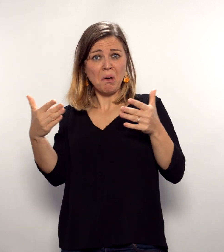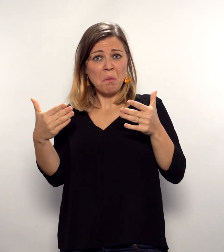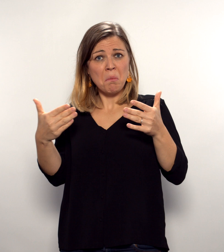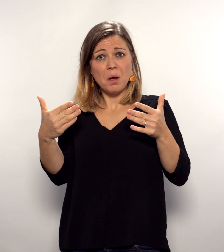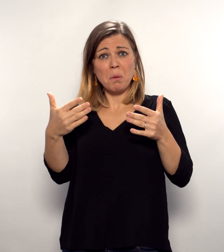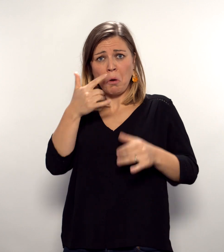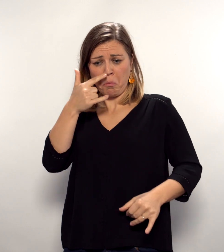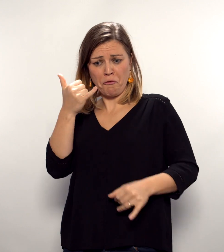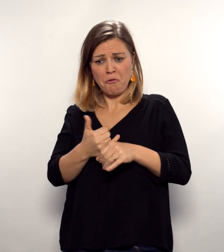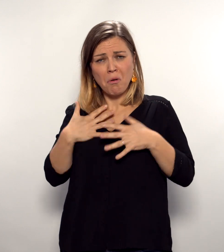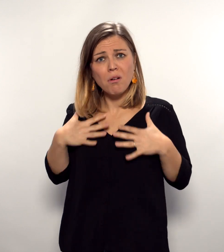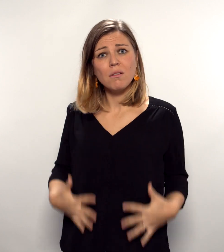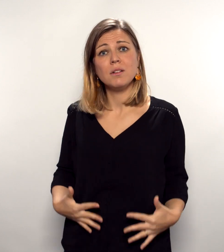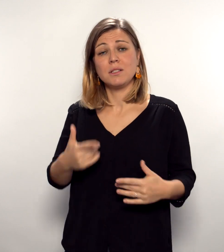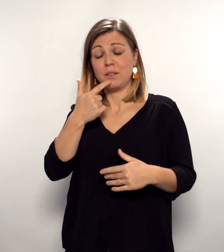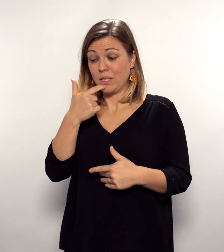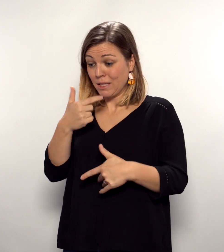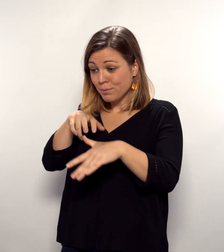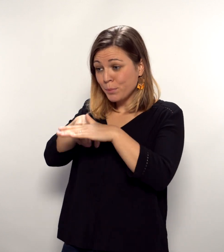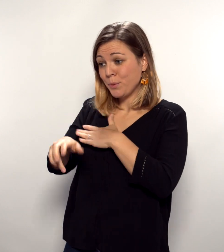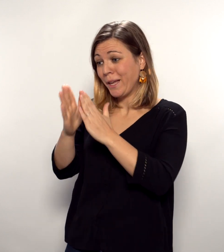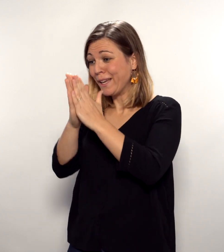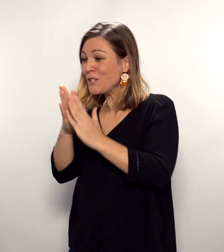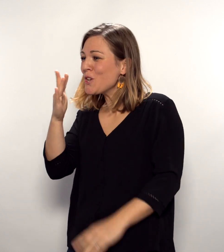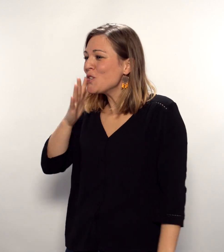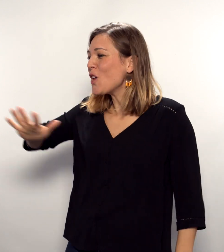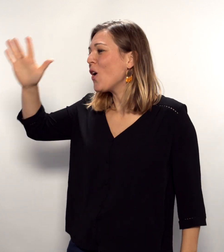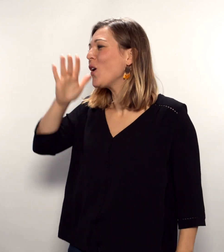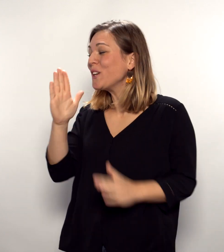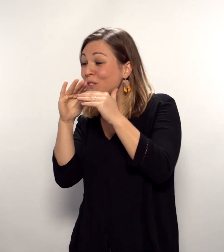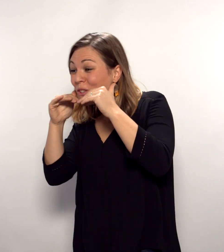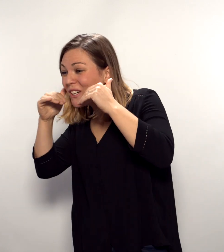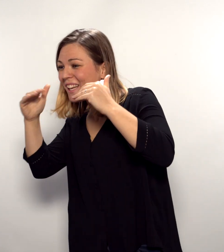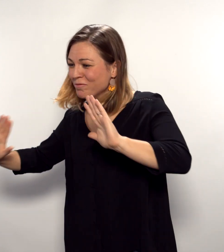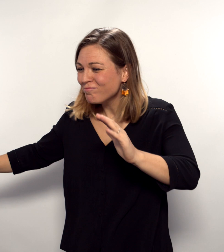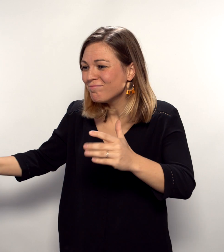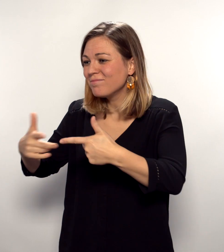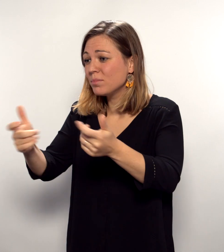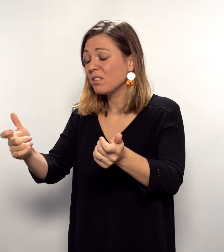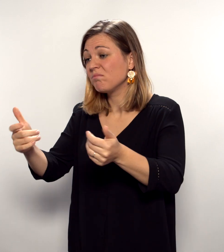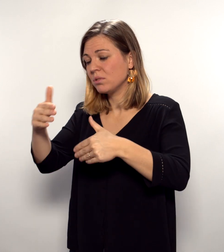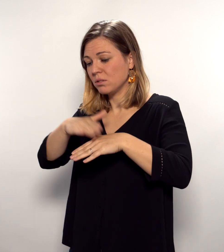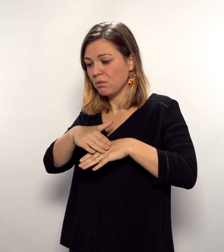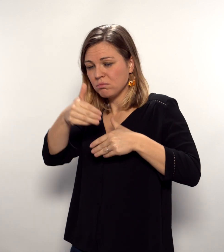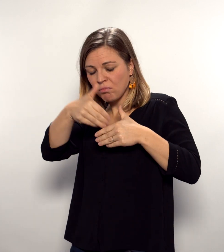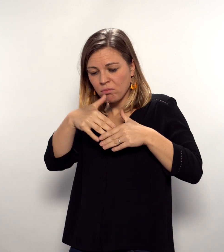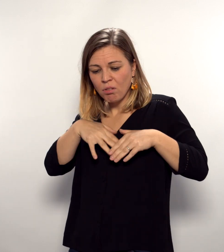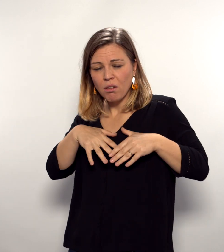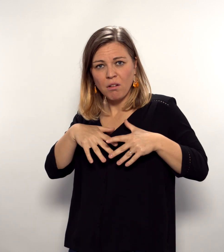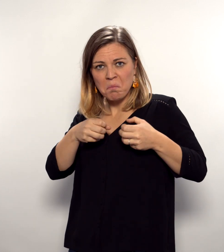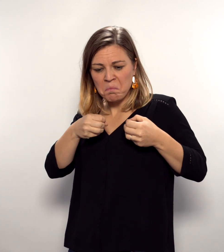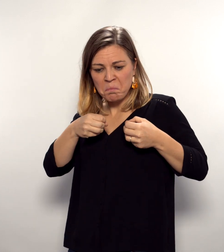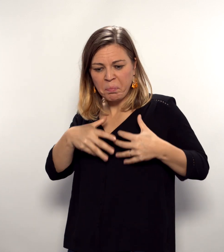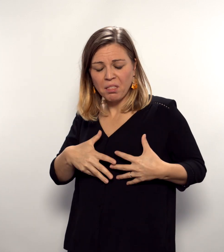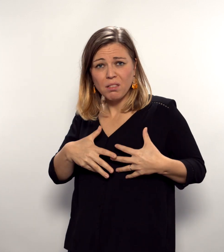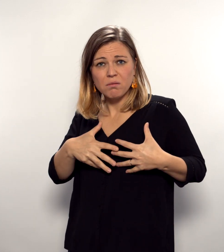une mascarade. J'arrivais à l'église, je chantais, j'avais le grand sourire sur mes lèvres. Mais à